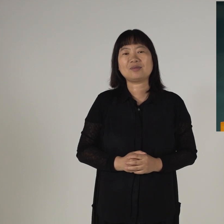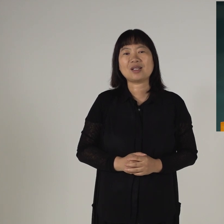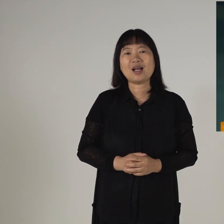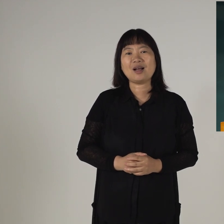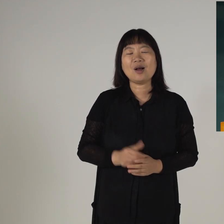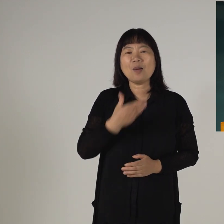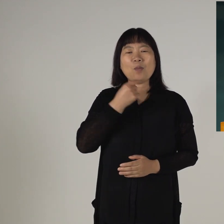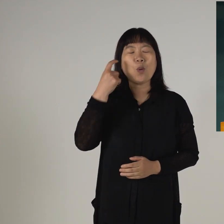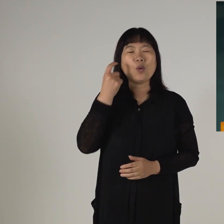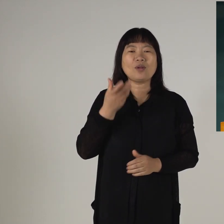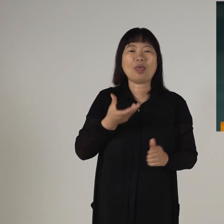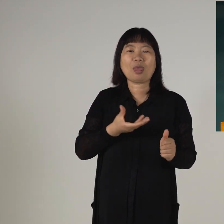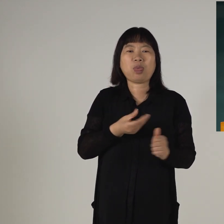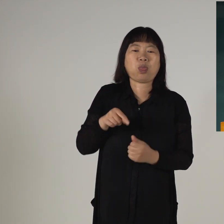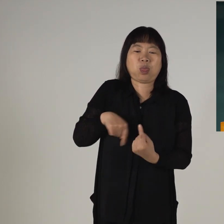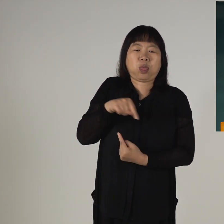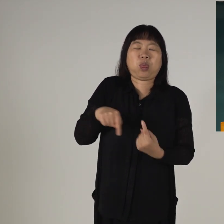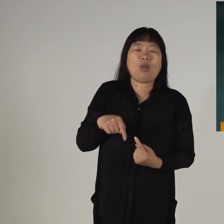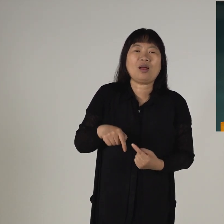복음을 빙자로 기독교를